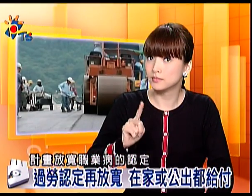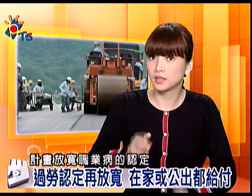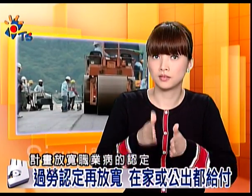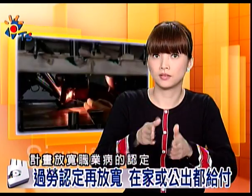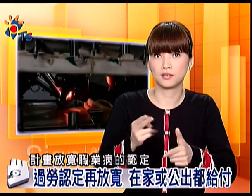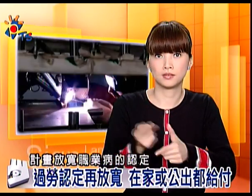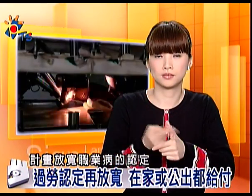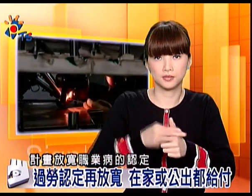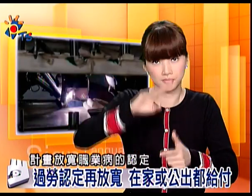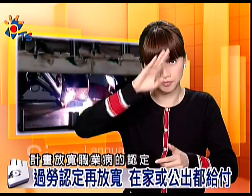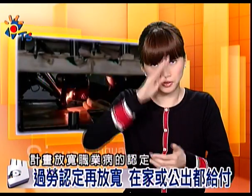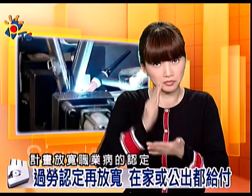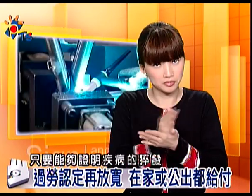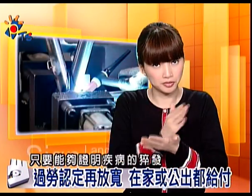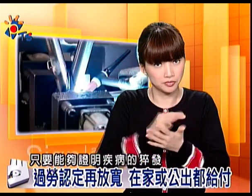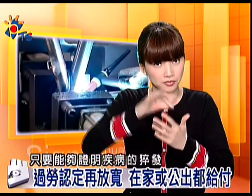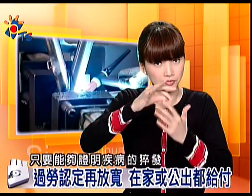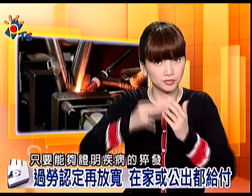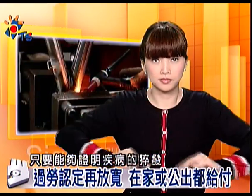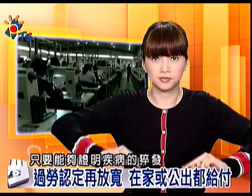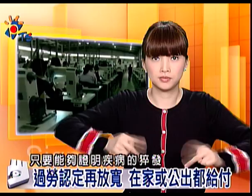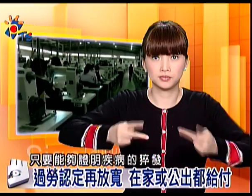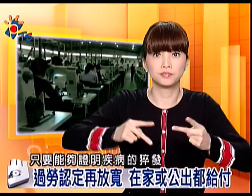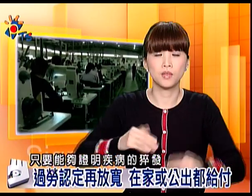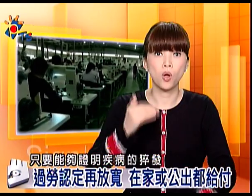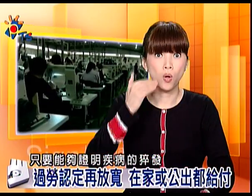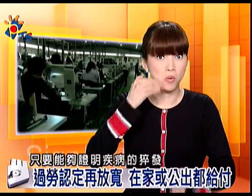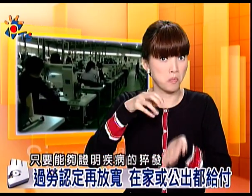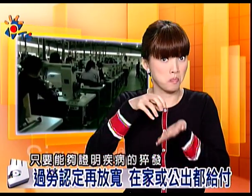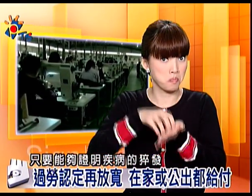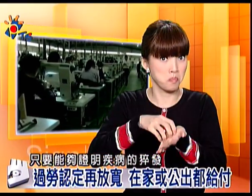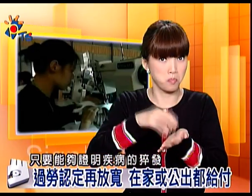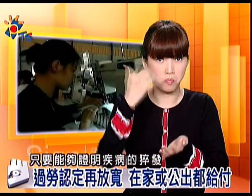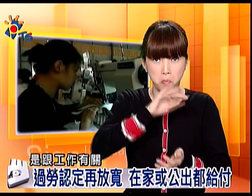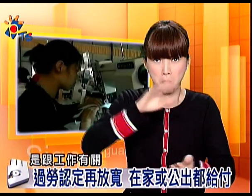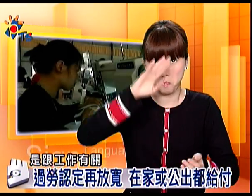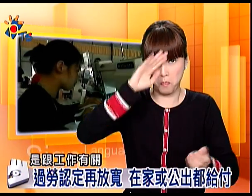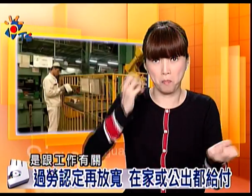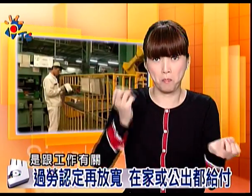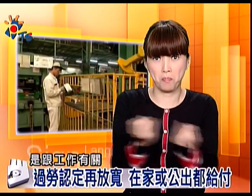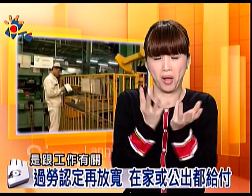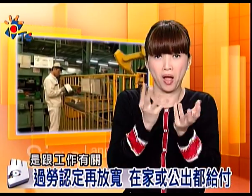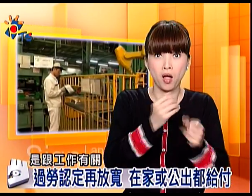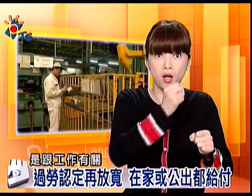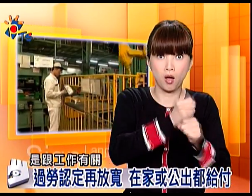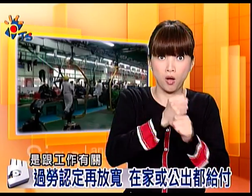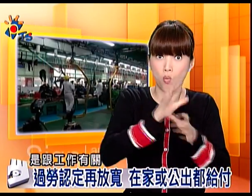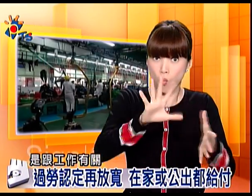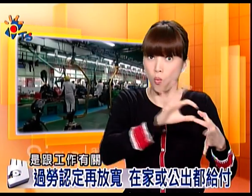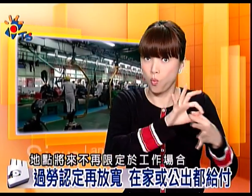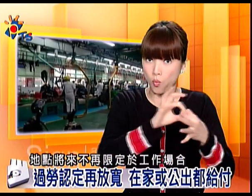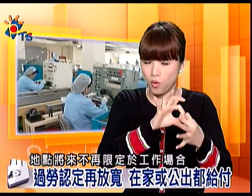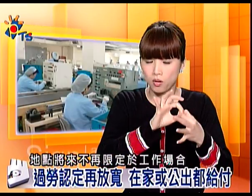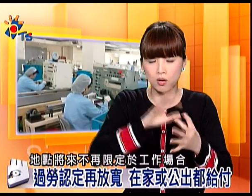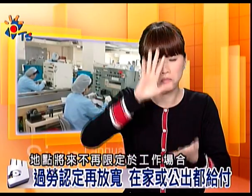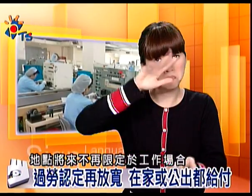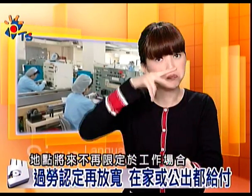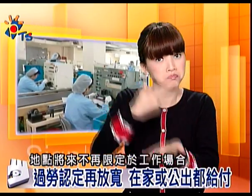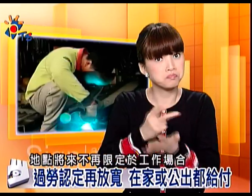职业病的认定，只要能够证明疾病的触发是跟工作有关，地点将来不再